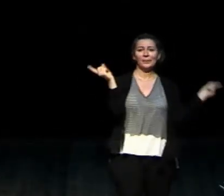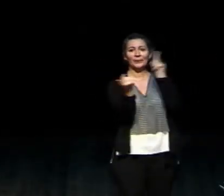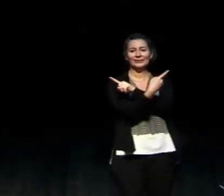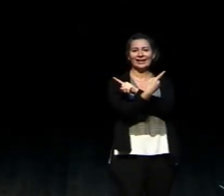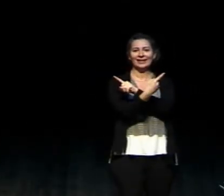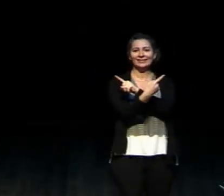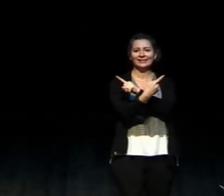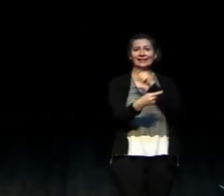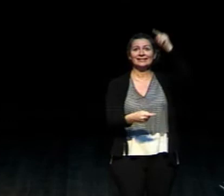sistema